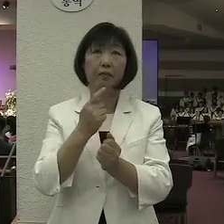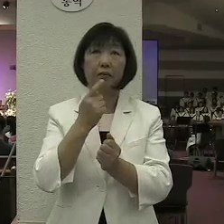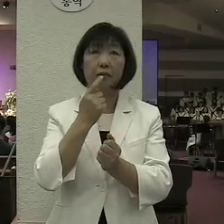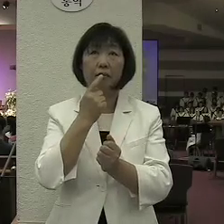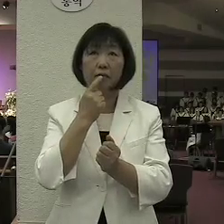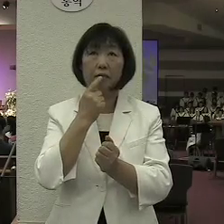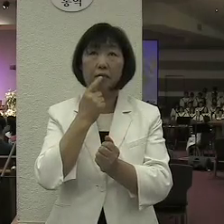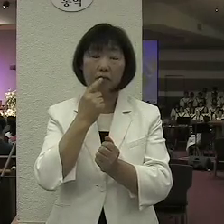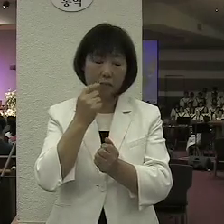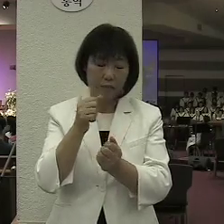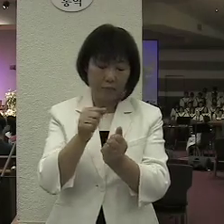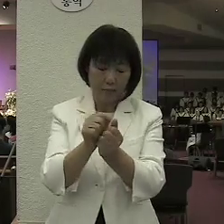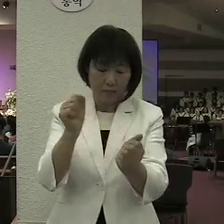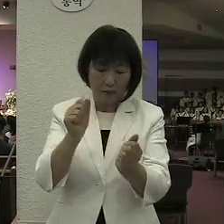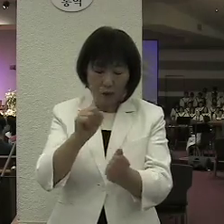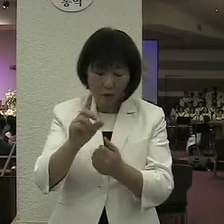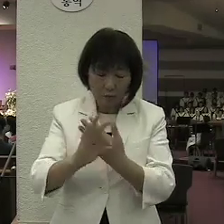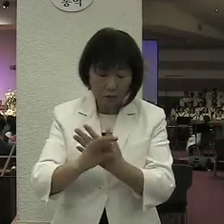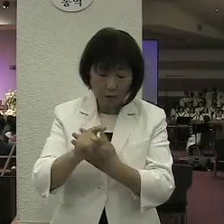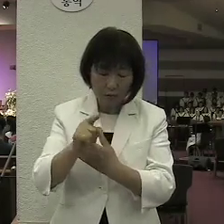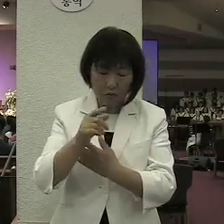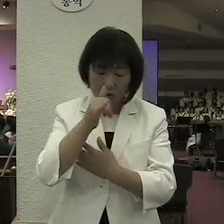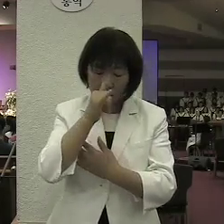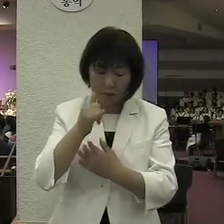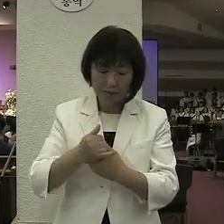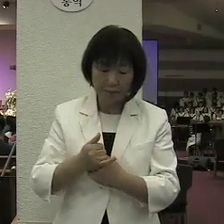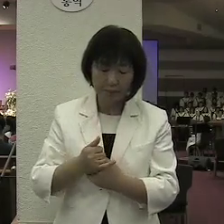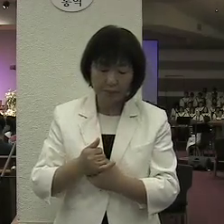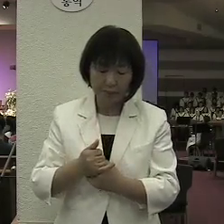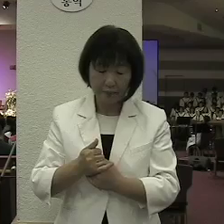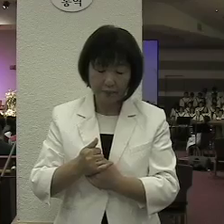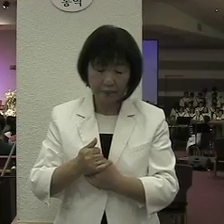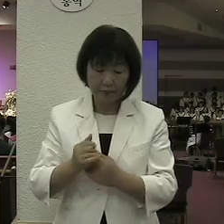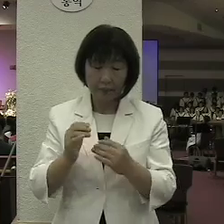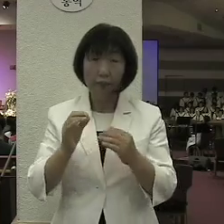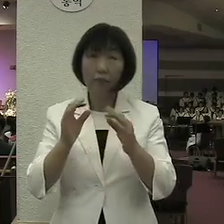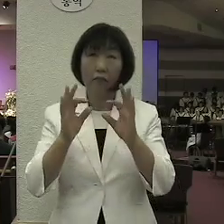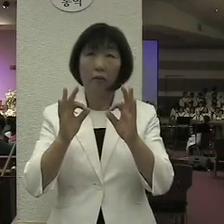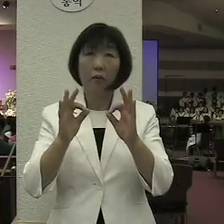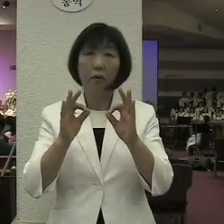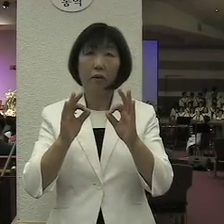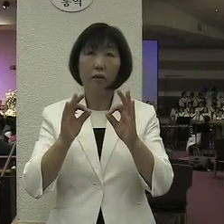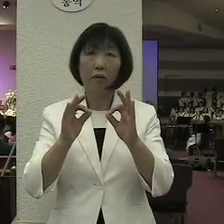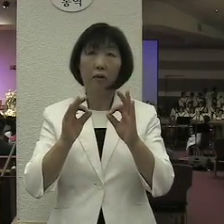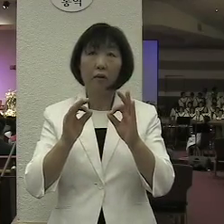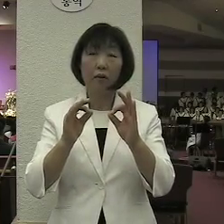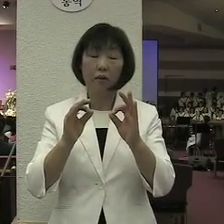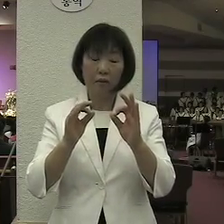나의 의를 위하여 다시 부활하심으로 합당하신 주님이 되셨어요.